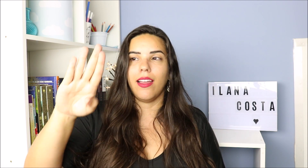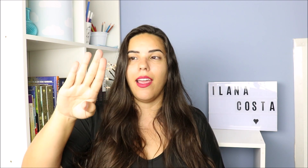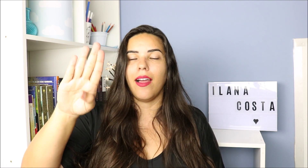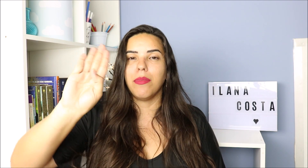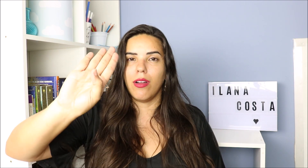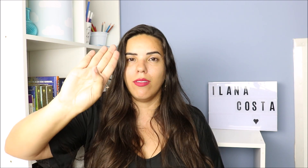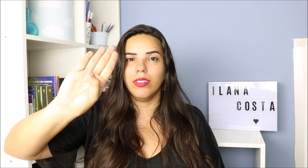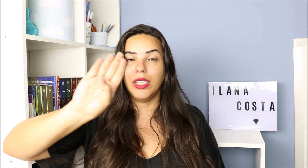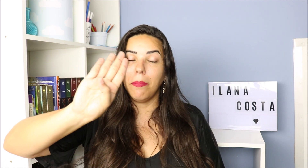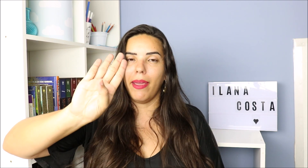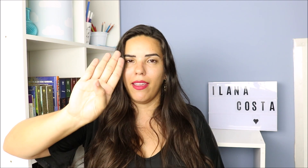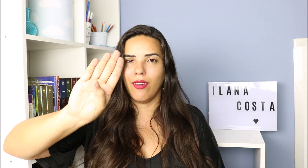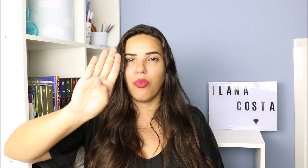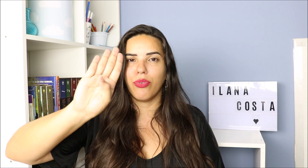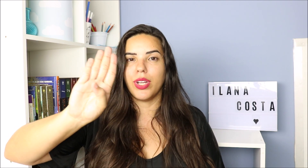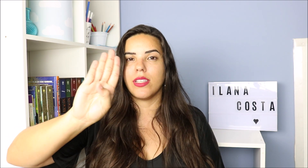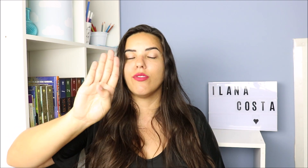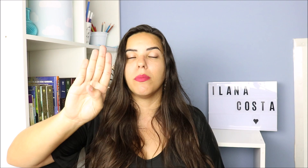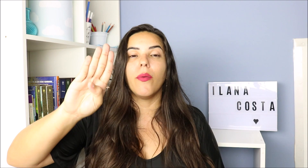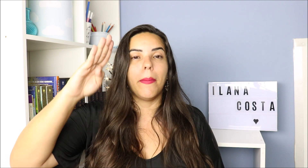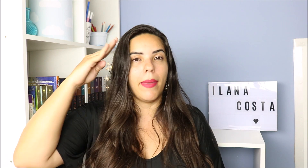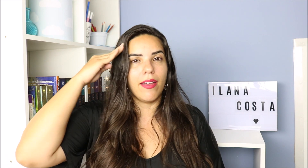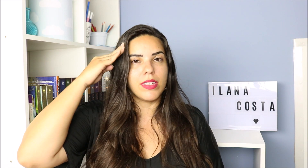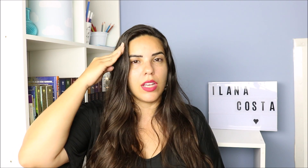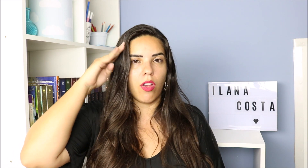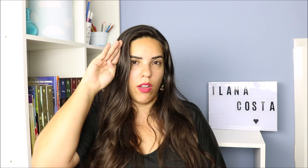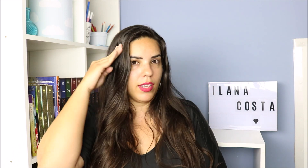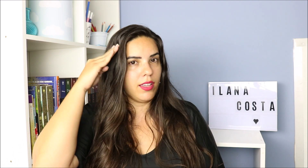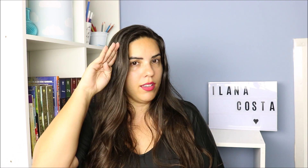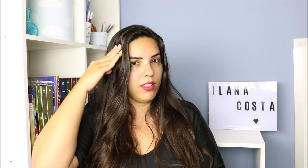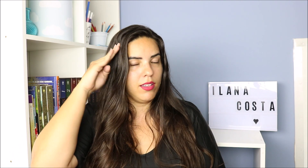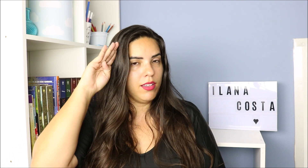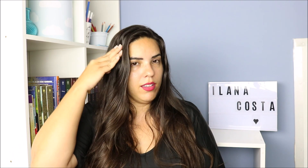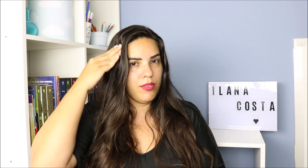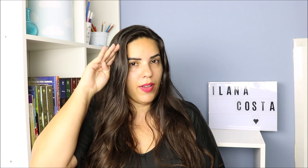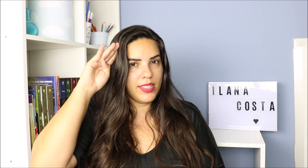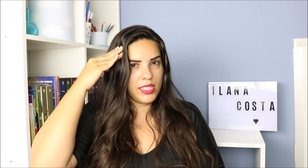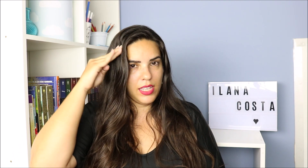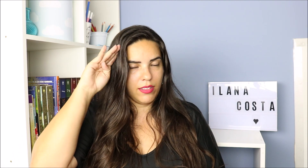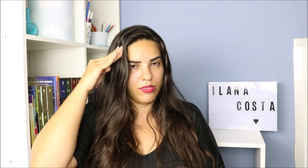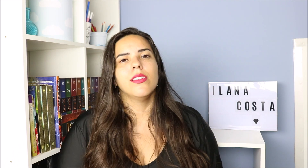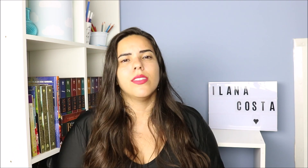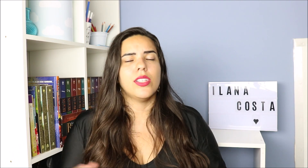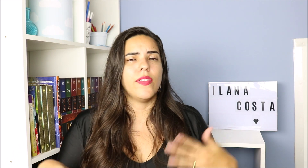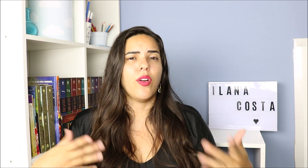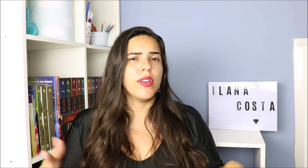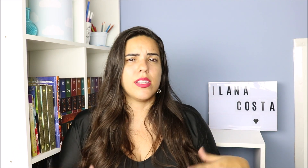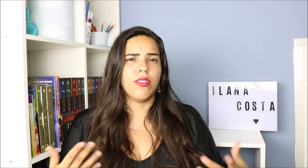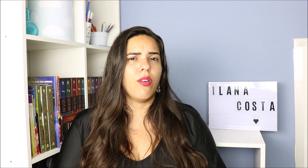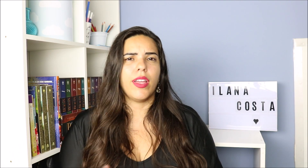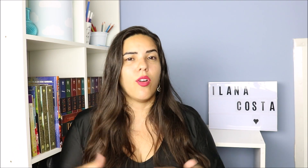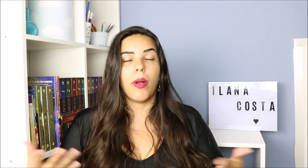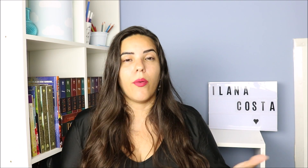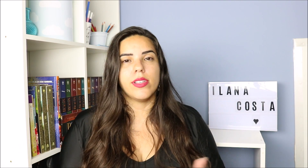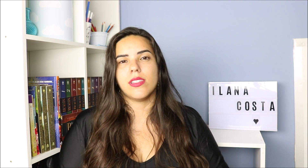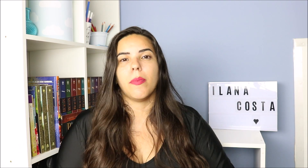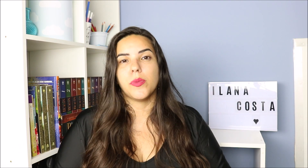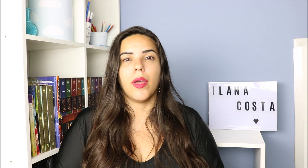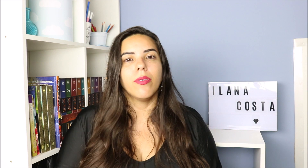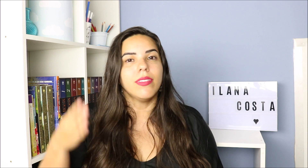é a mão em B, configuração de mão em B, você coloca aqui e faz assim. Se você estiver conversando com alguém alguma coisa, você pode